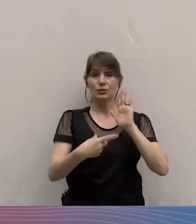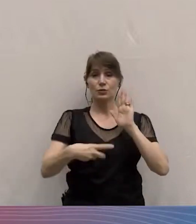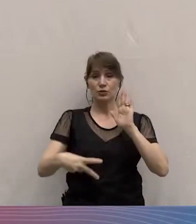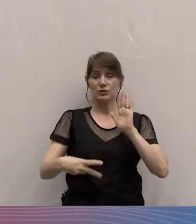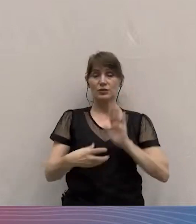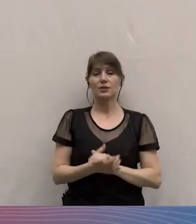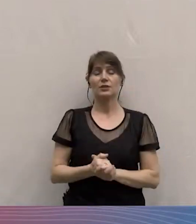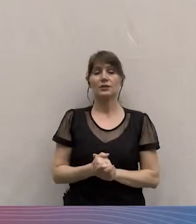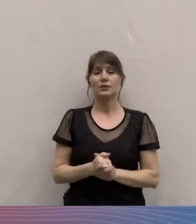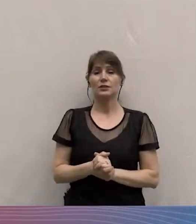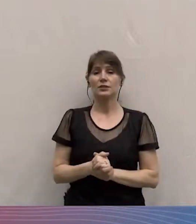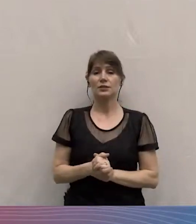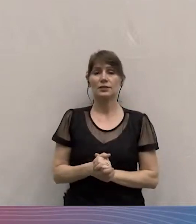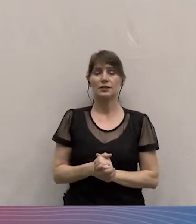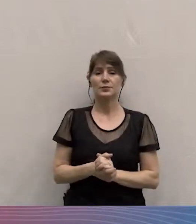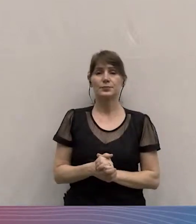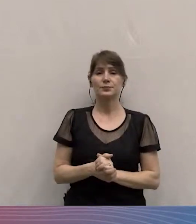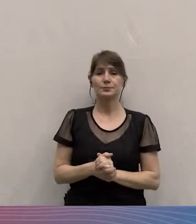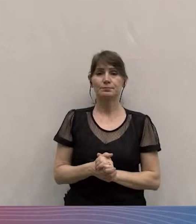Senhor Jesus.